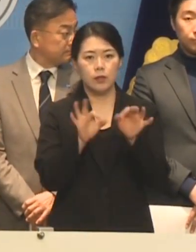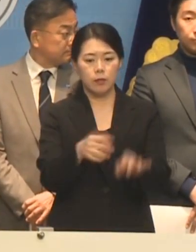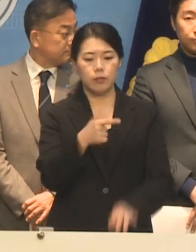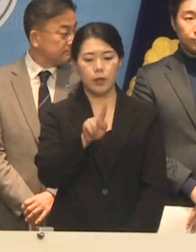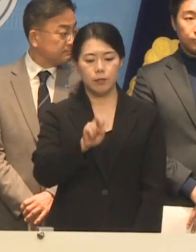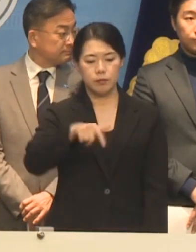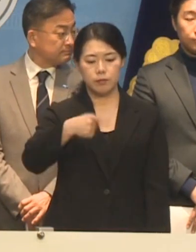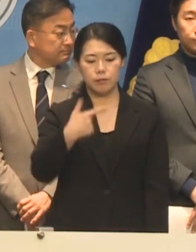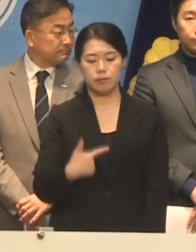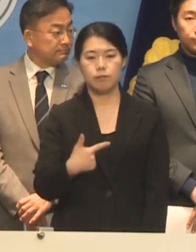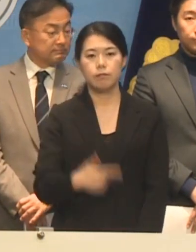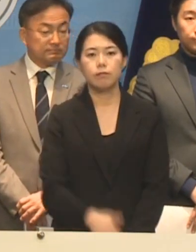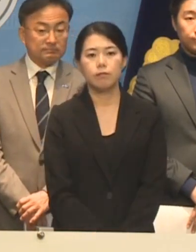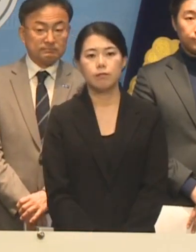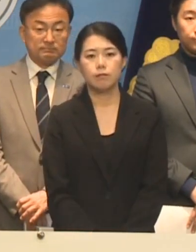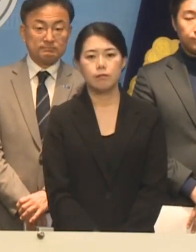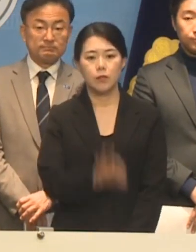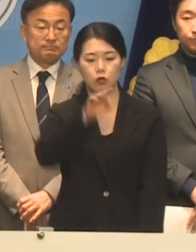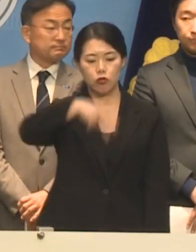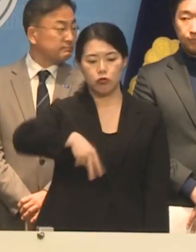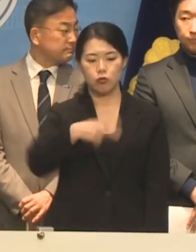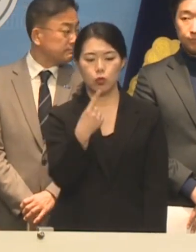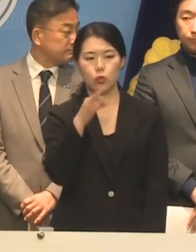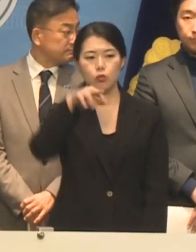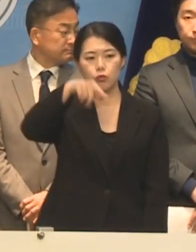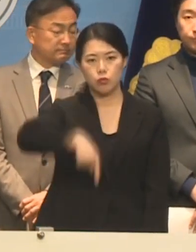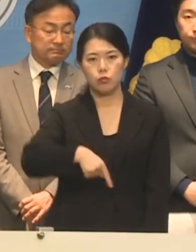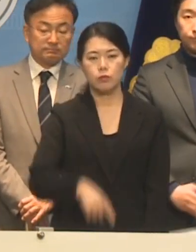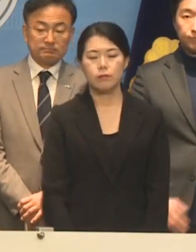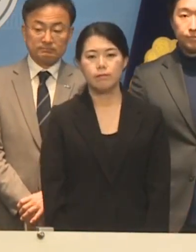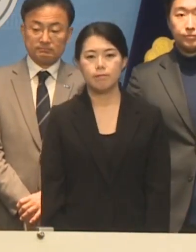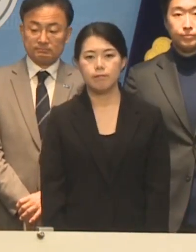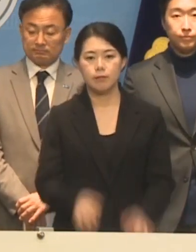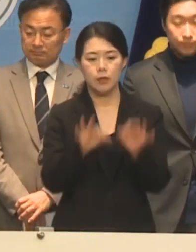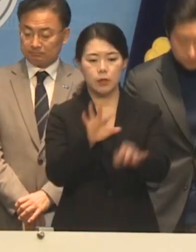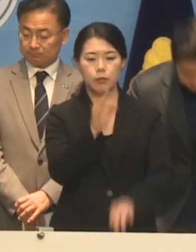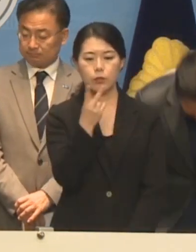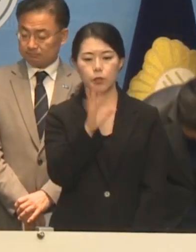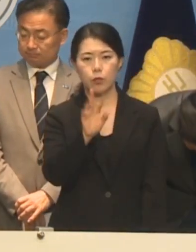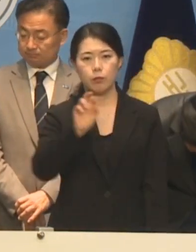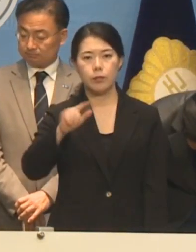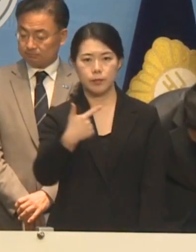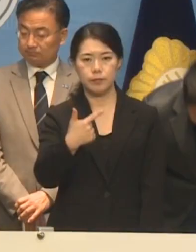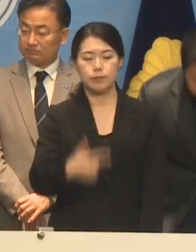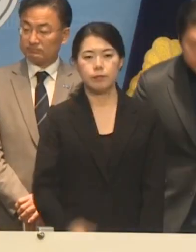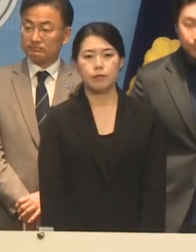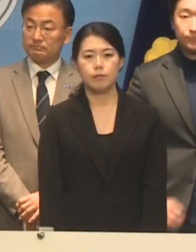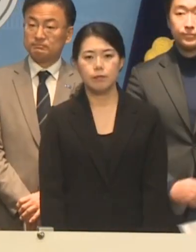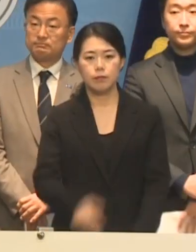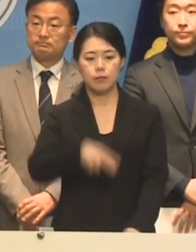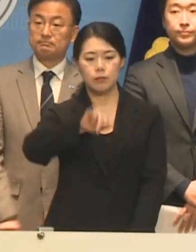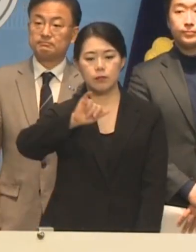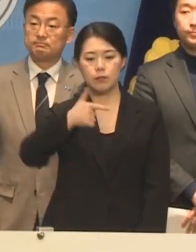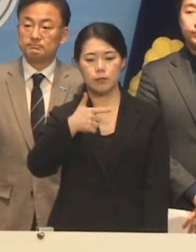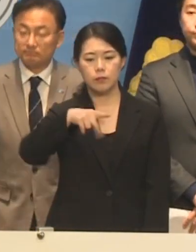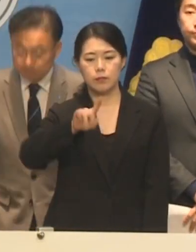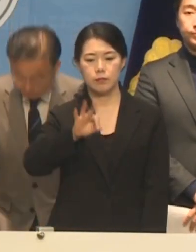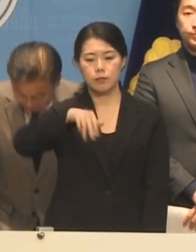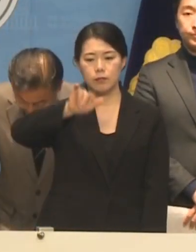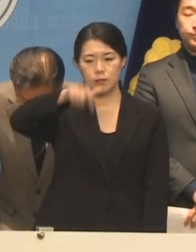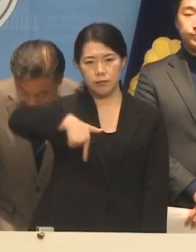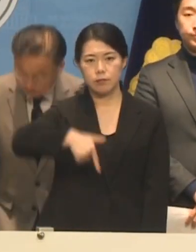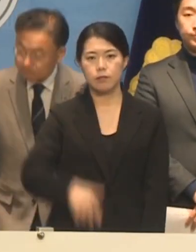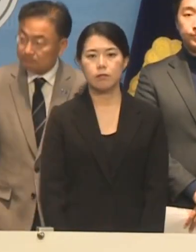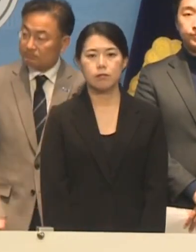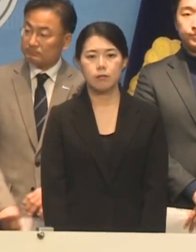김남근 의원님 오셨습니다. 유동수 의원님 오셨습니다. 김용만 의원님 오셨습니다. 신장식 의원님